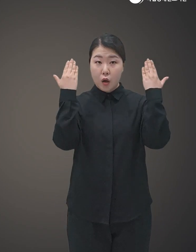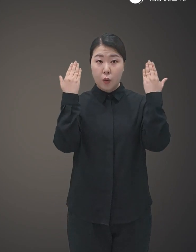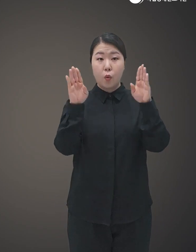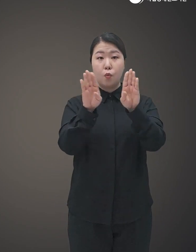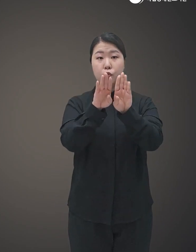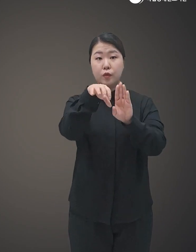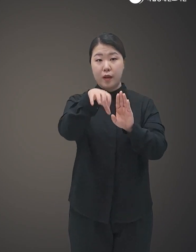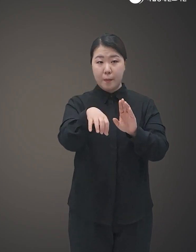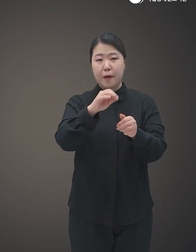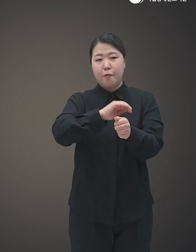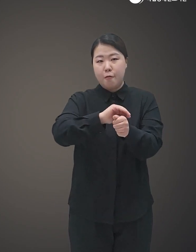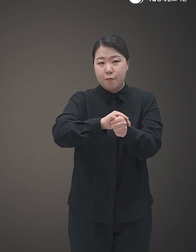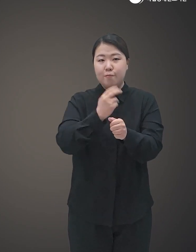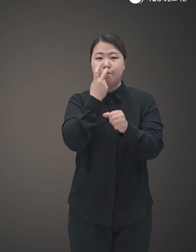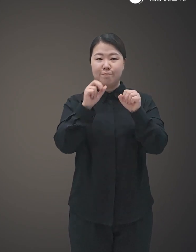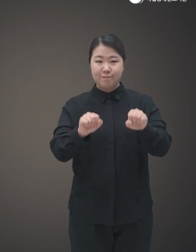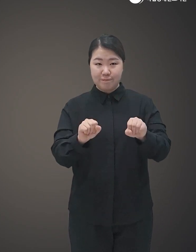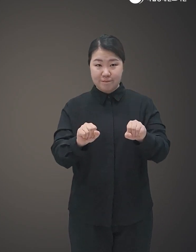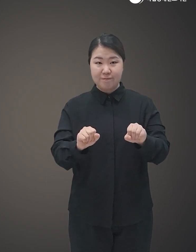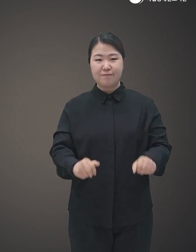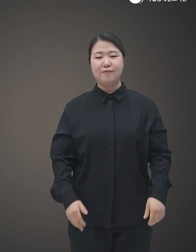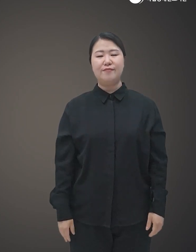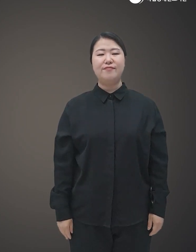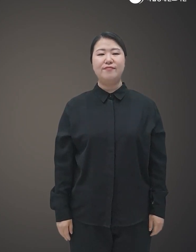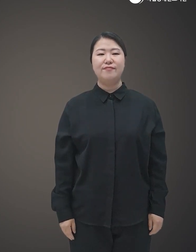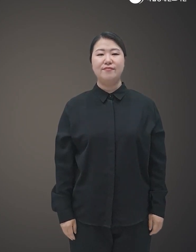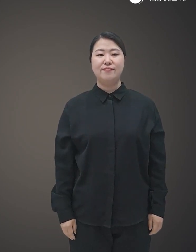교문 거북이 살아남기.